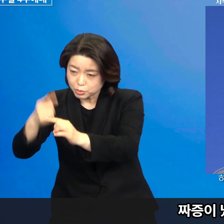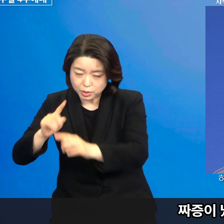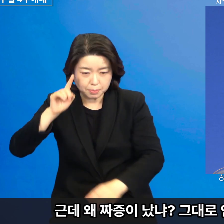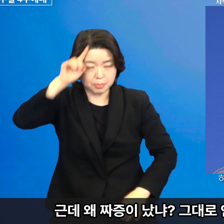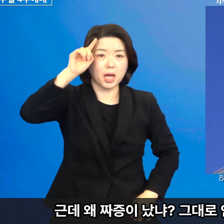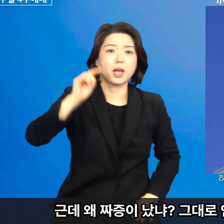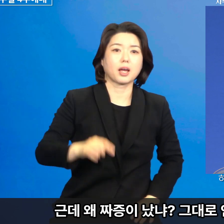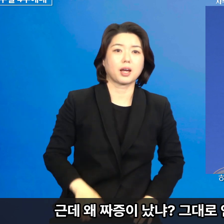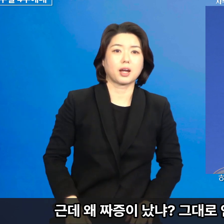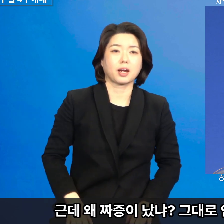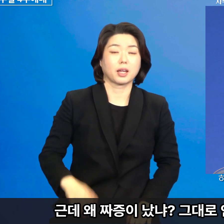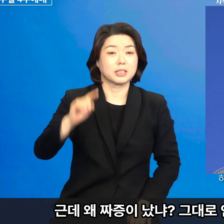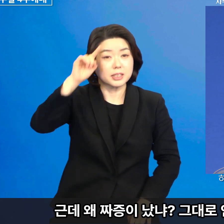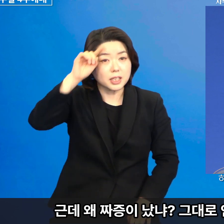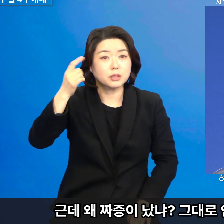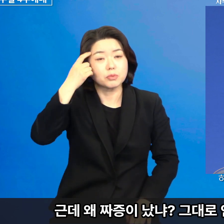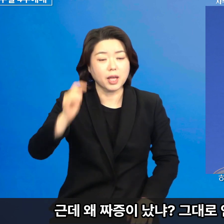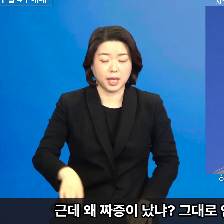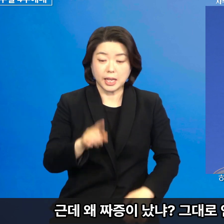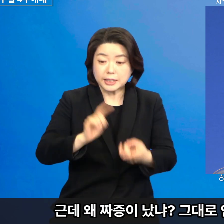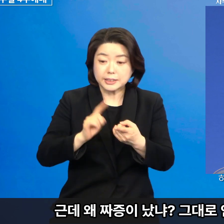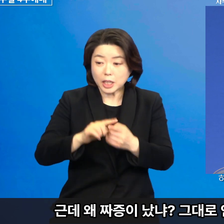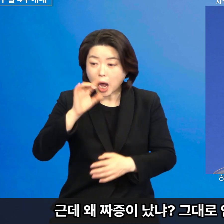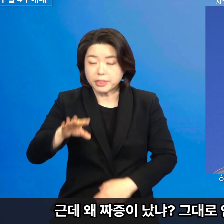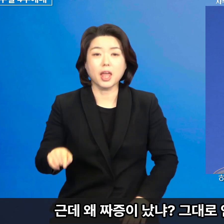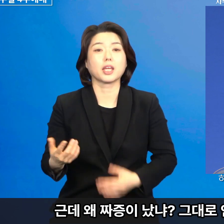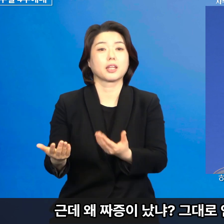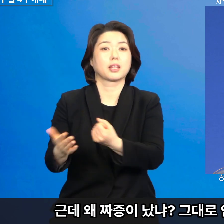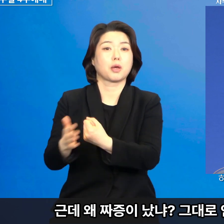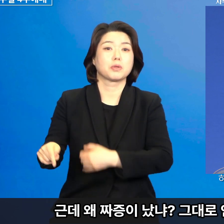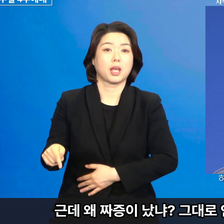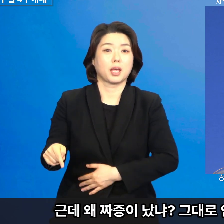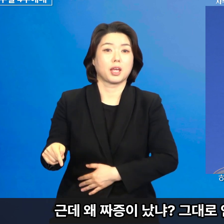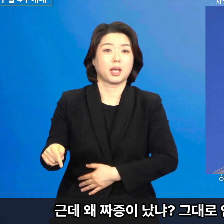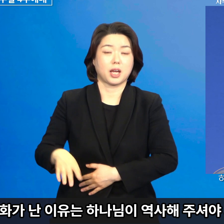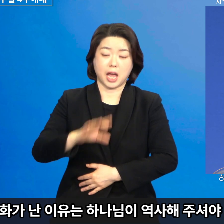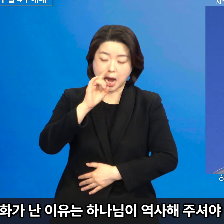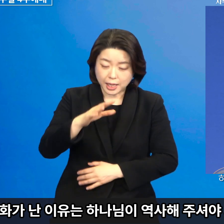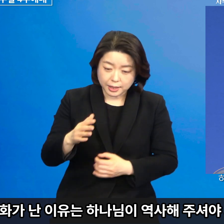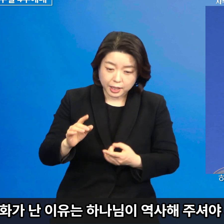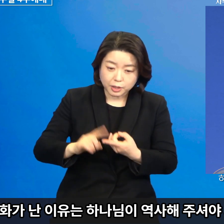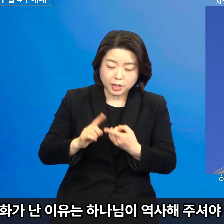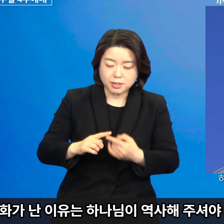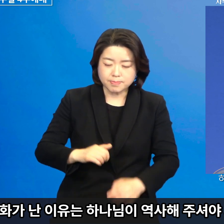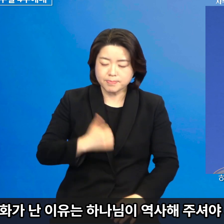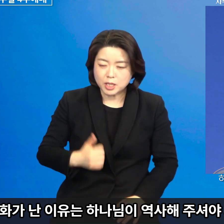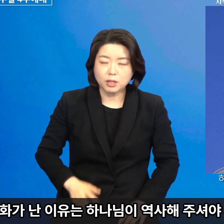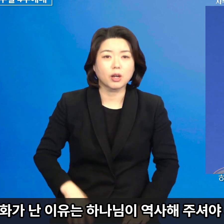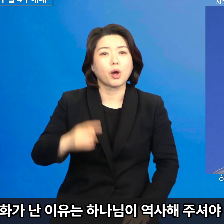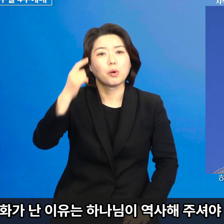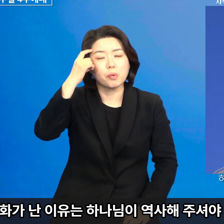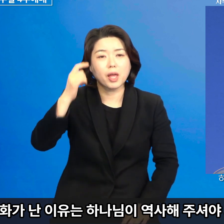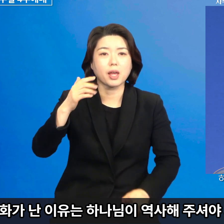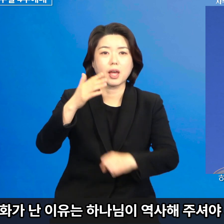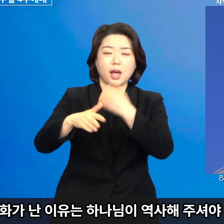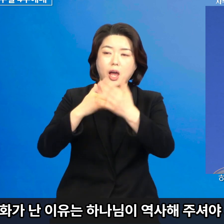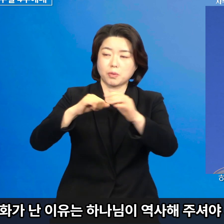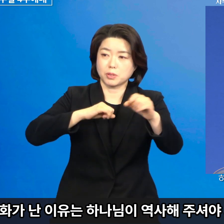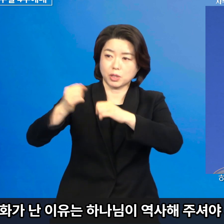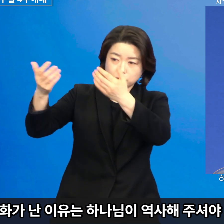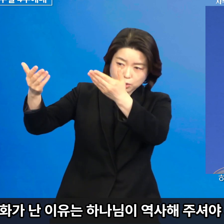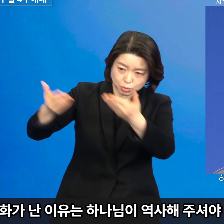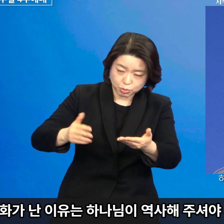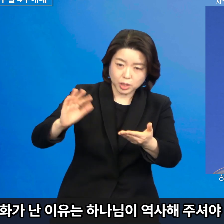났어요. 근데 왜 짜증이 났냐? 그대로 안 된 거죠. 안 된 것에 대한 화가 난 이유는 하나님이 역사해